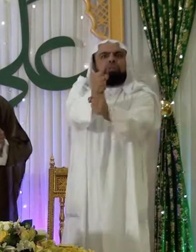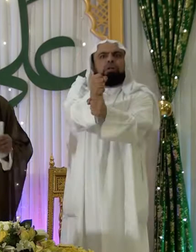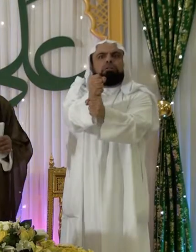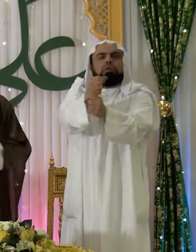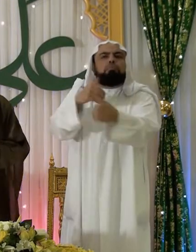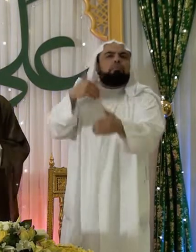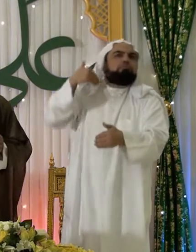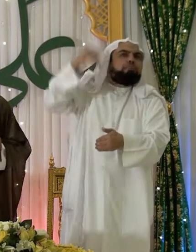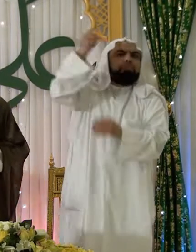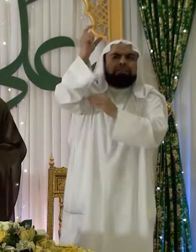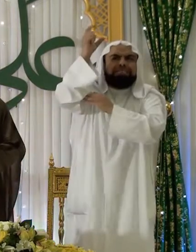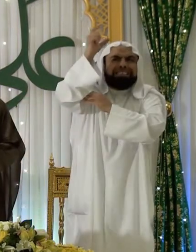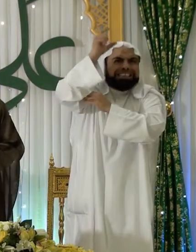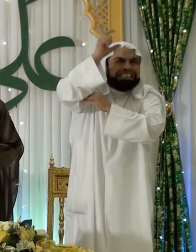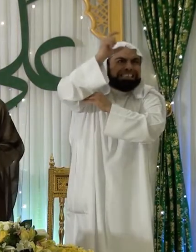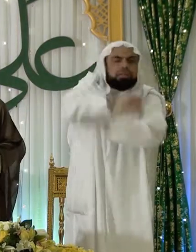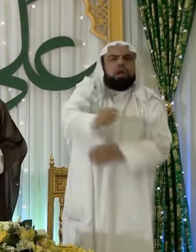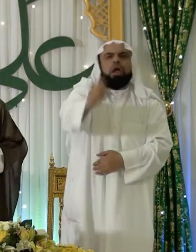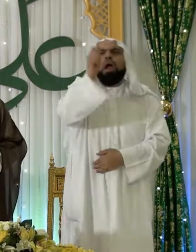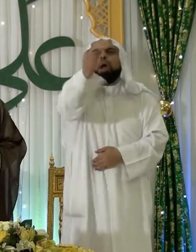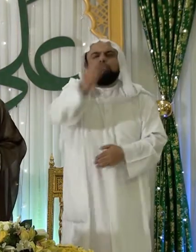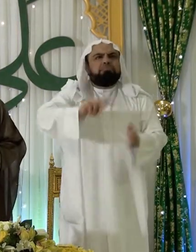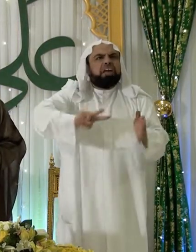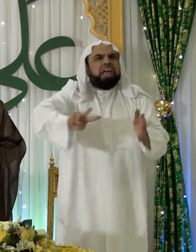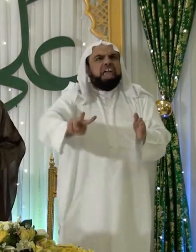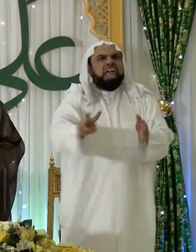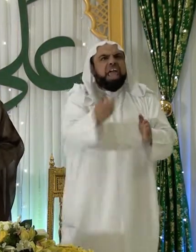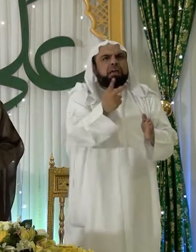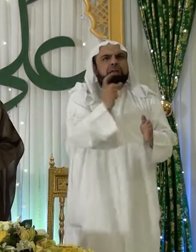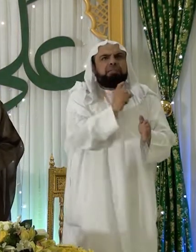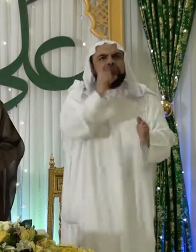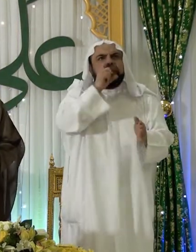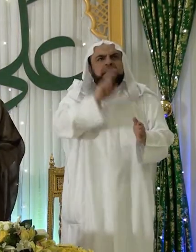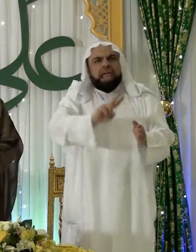التحريف والتبديل والتغيير.